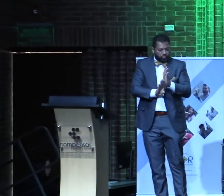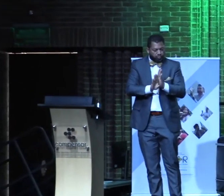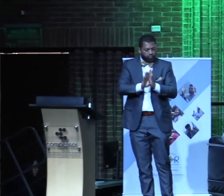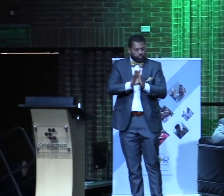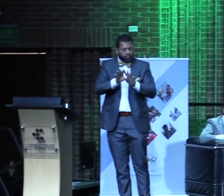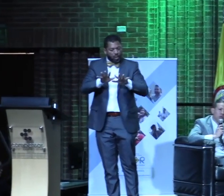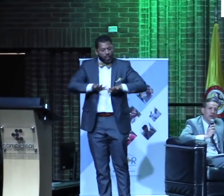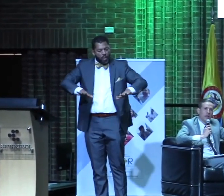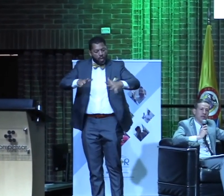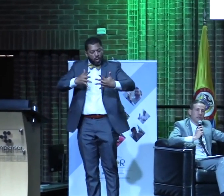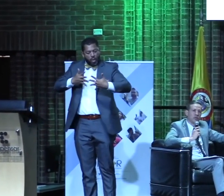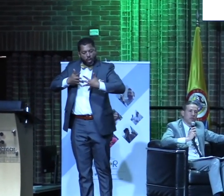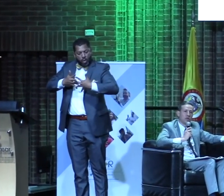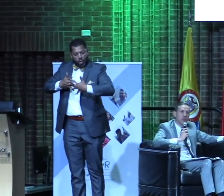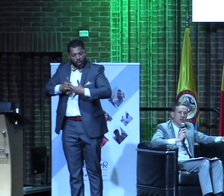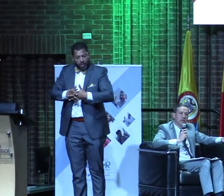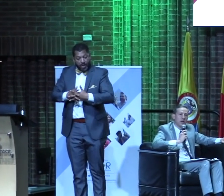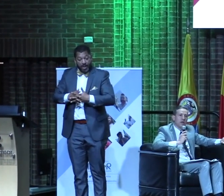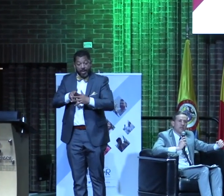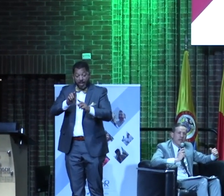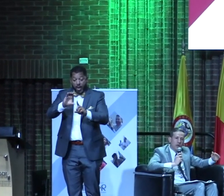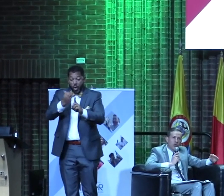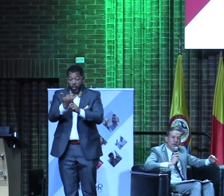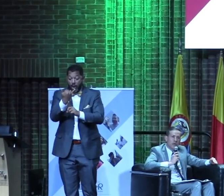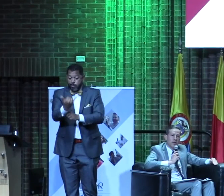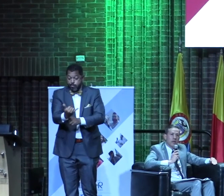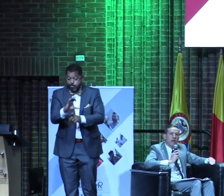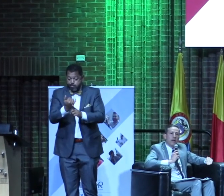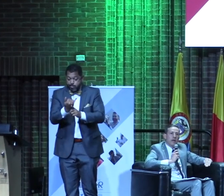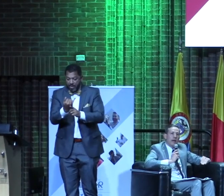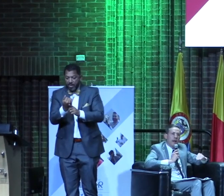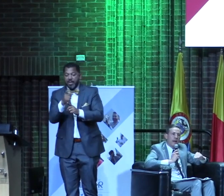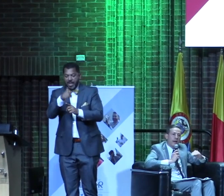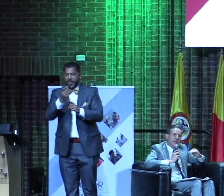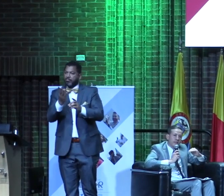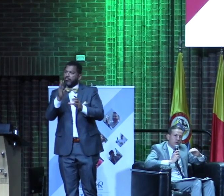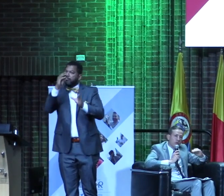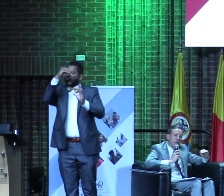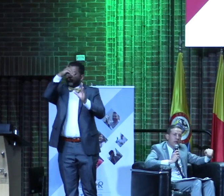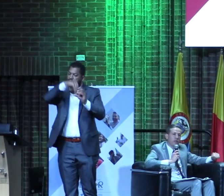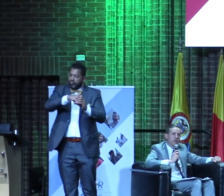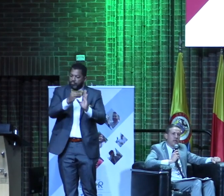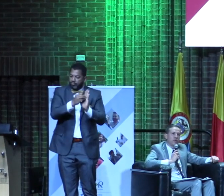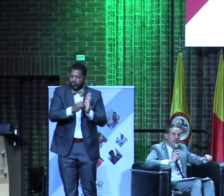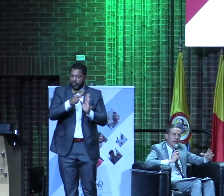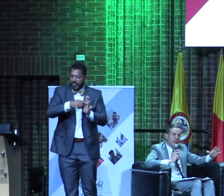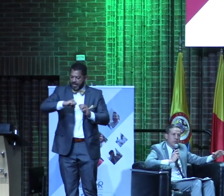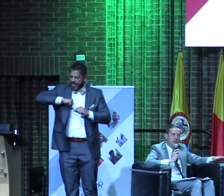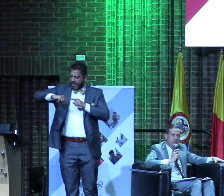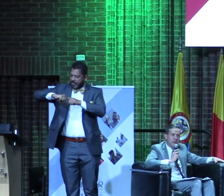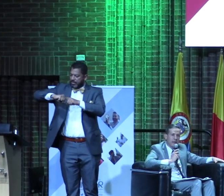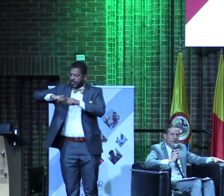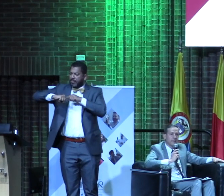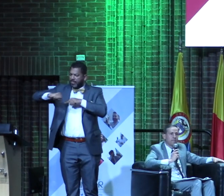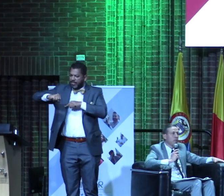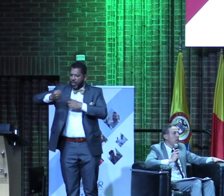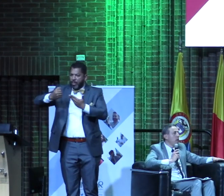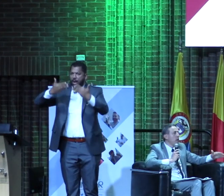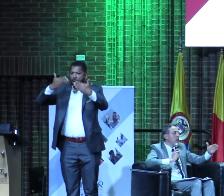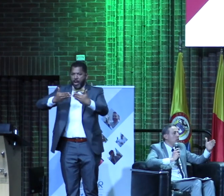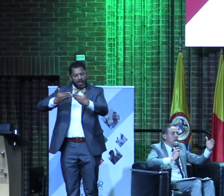que la diferencia cultural de las personas sordas se incluya en ejercicio libre de los derechos y derribemos esas